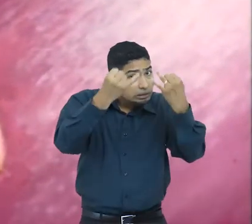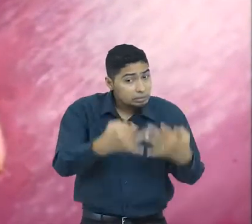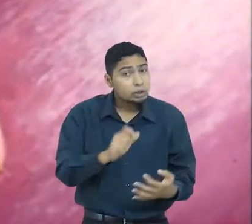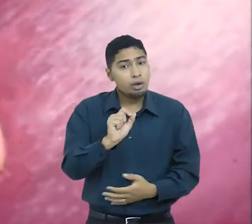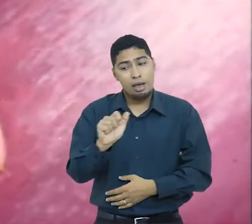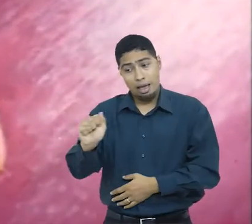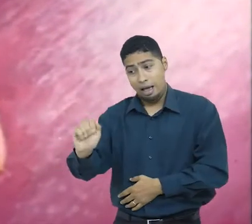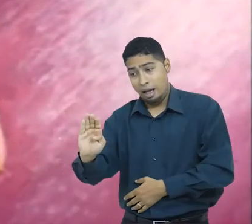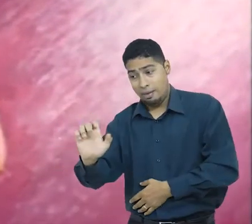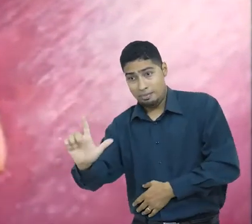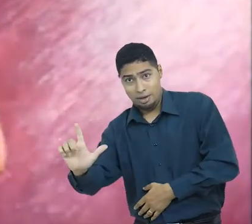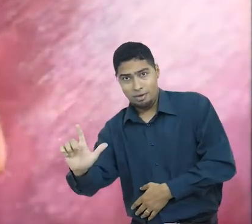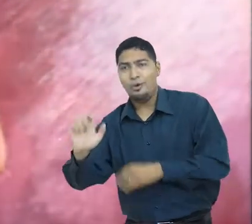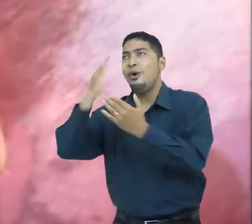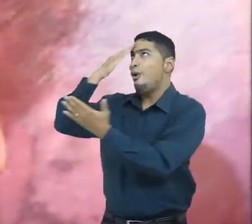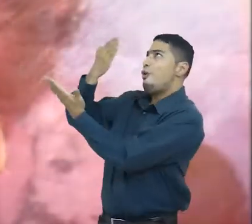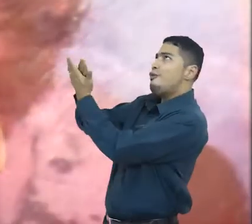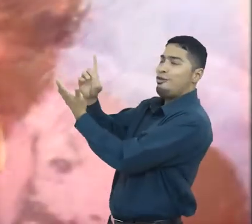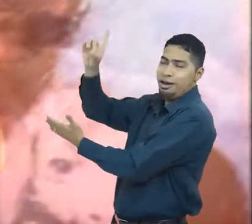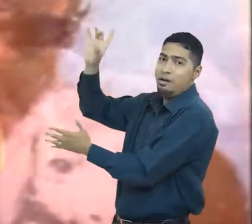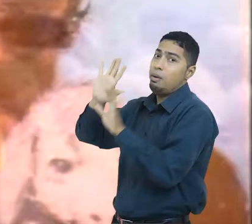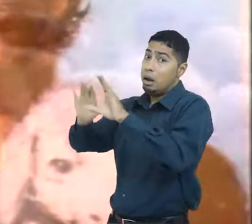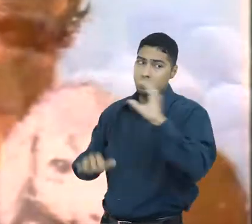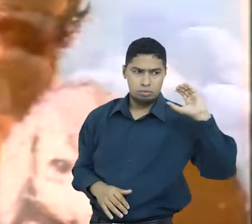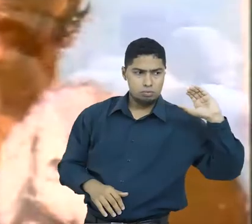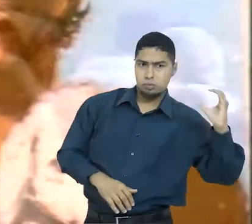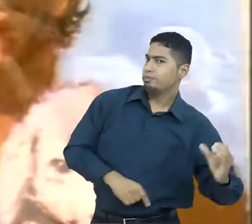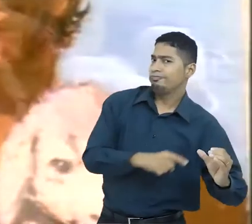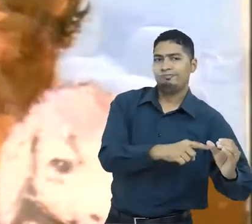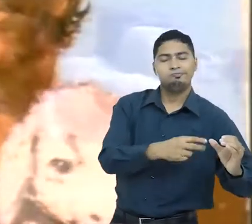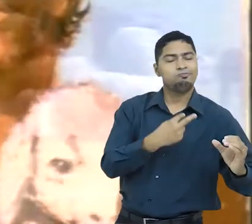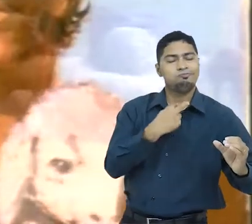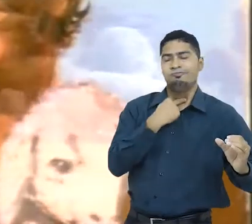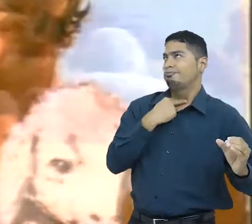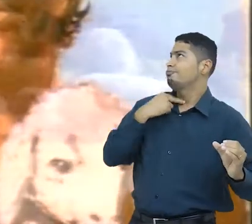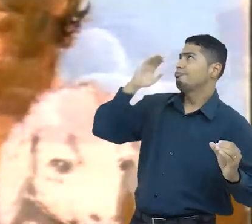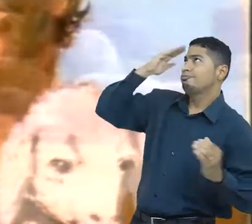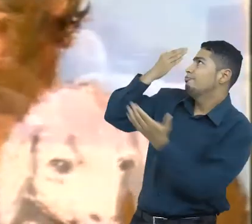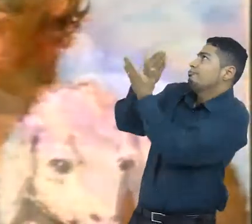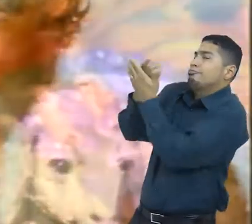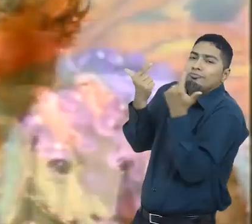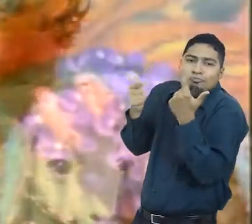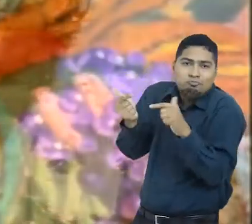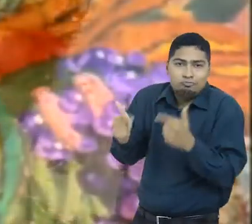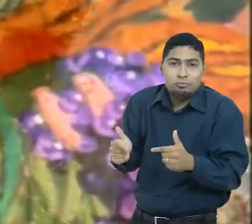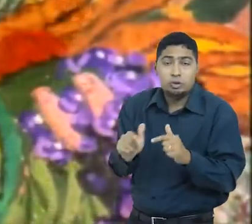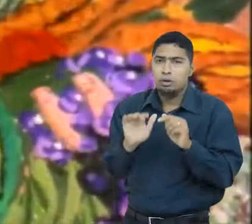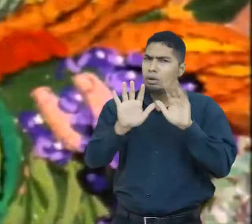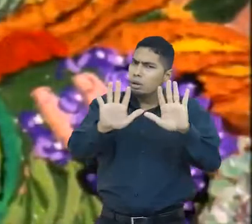em Deus, mas Caim não confiou. Deus declara na Bíblia que sem derramamento